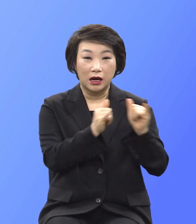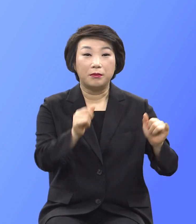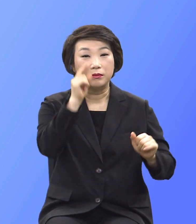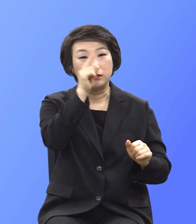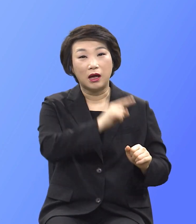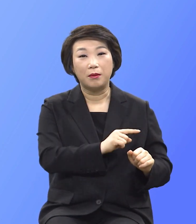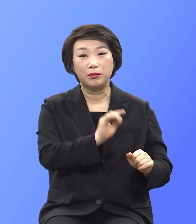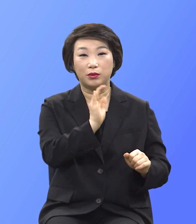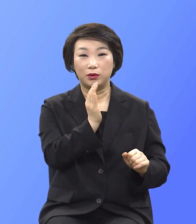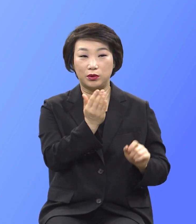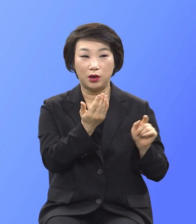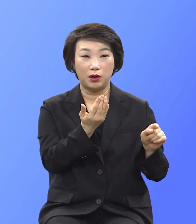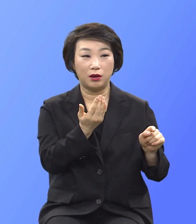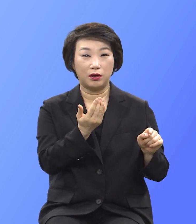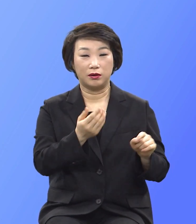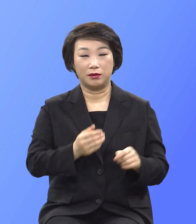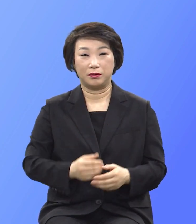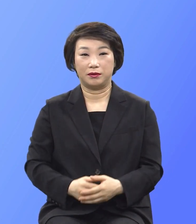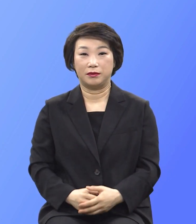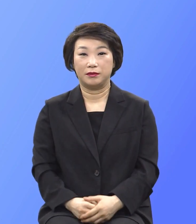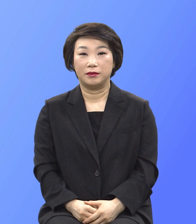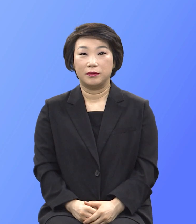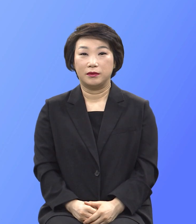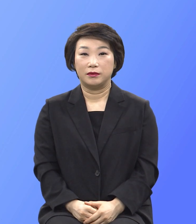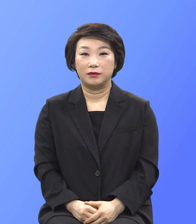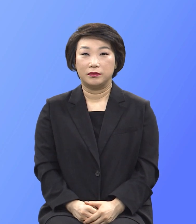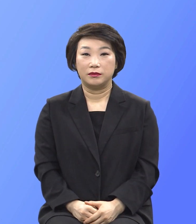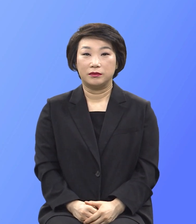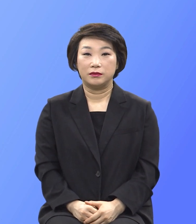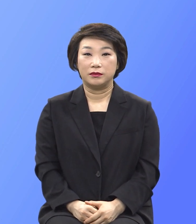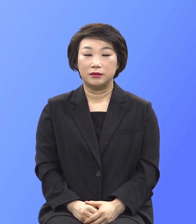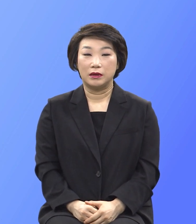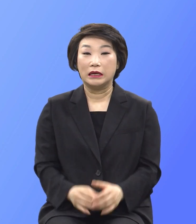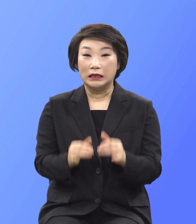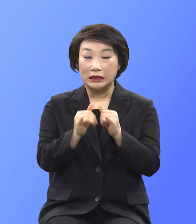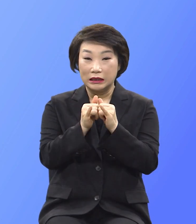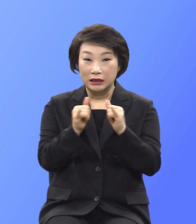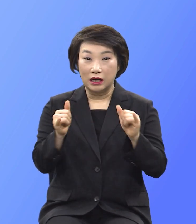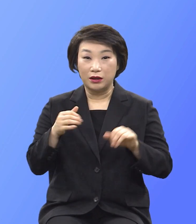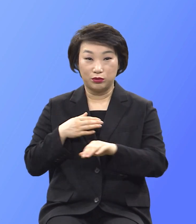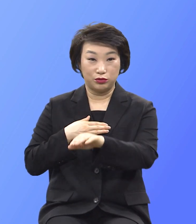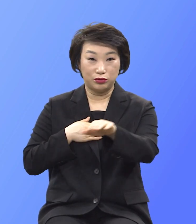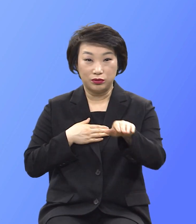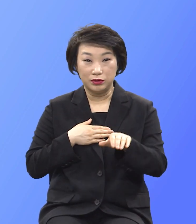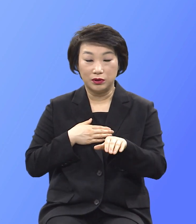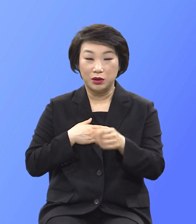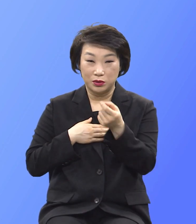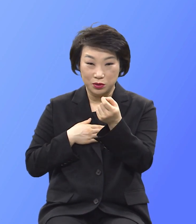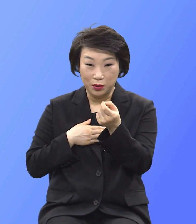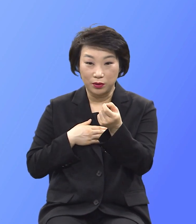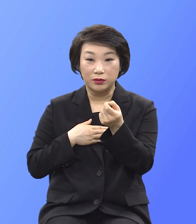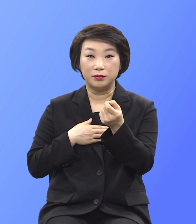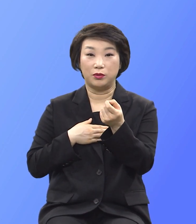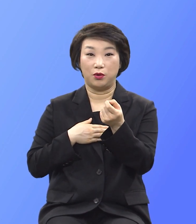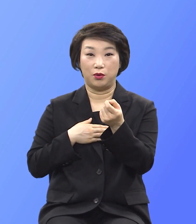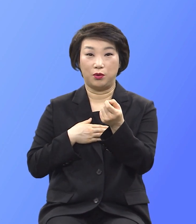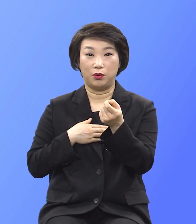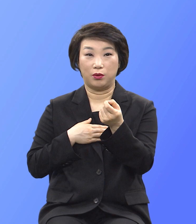사람이 되는 것을 보게 됩니다. 인간은 한시도